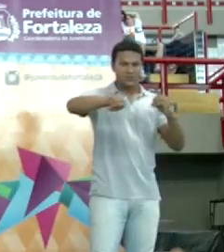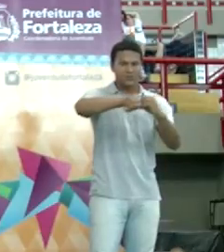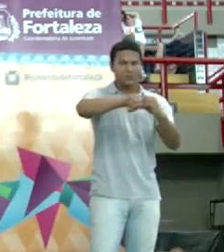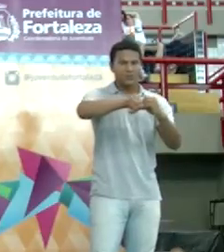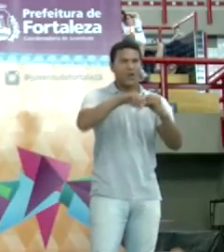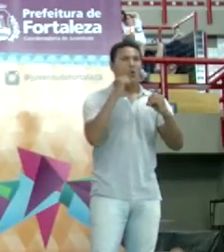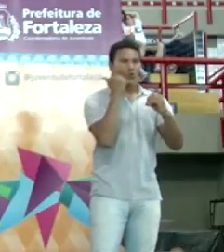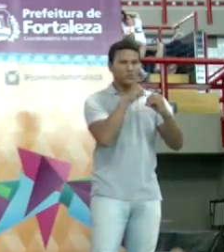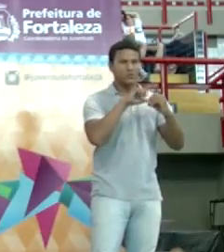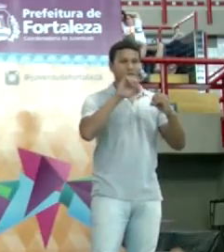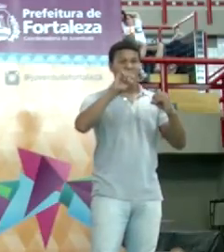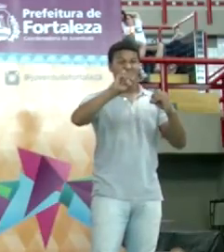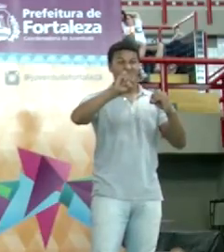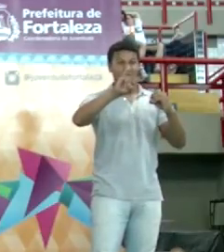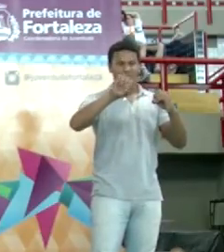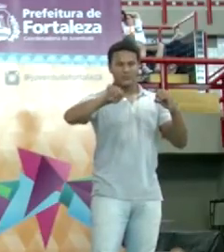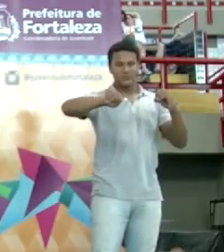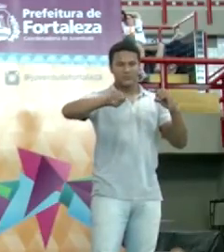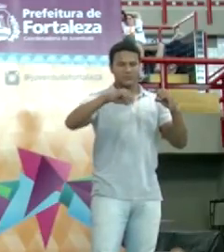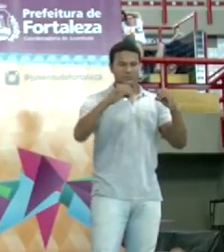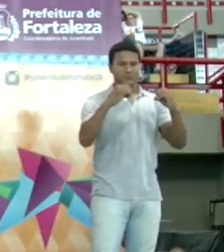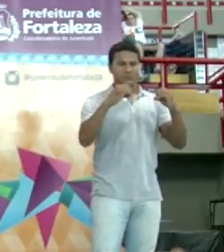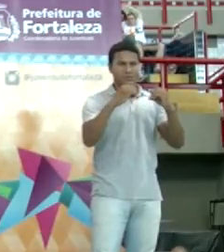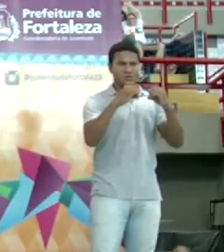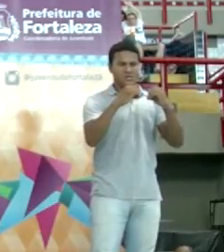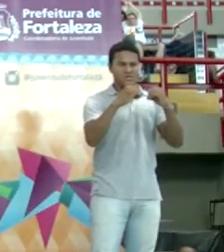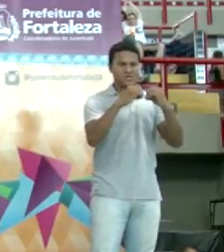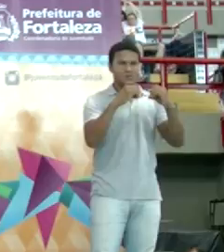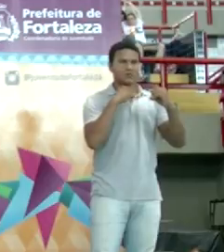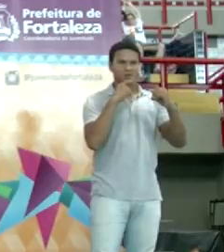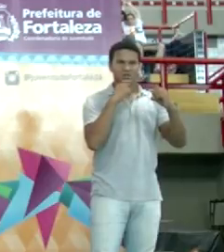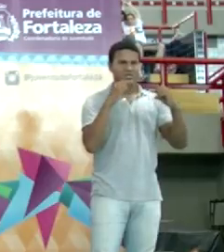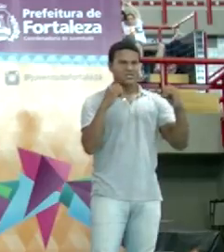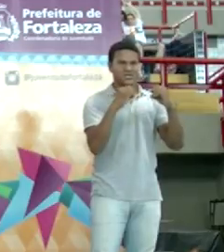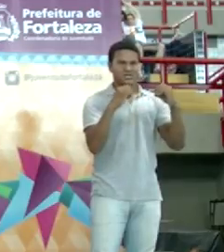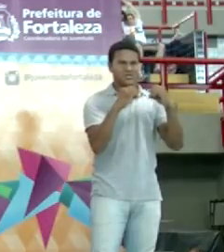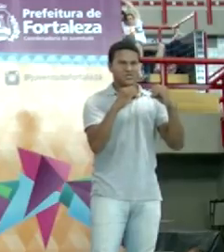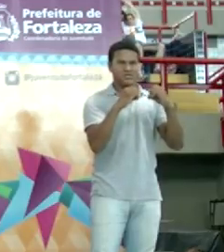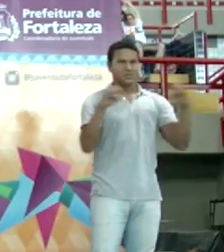aí não é um ferro. Fui claro? Fui claro? Beleza? Ok.